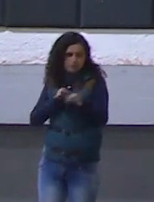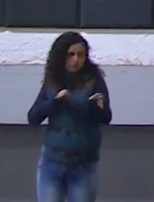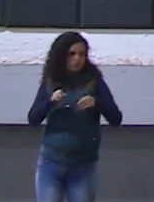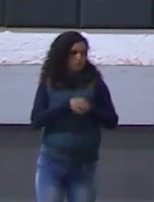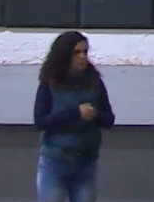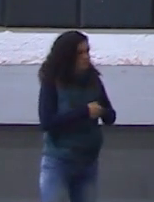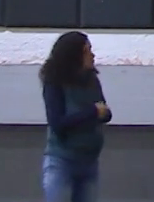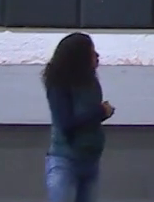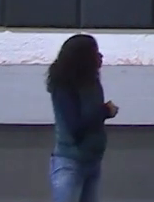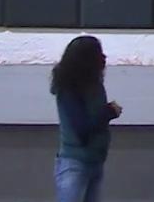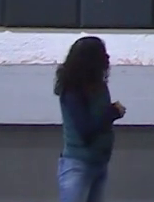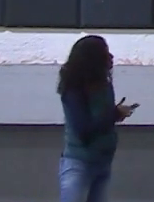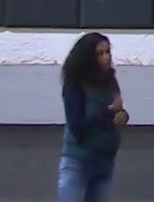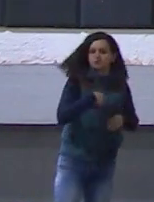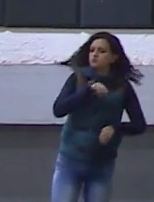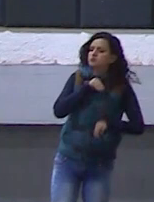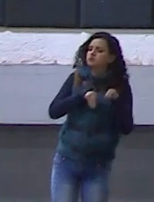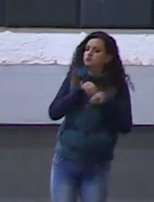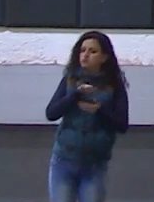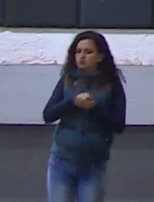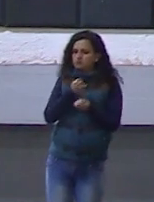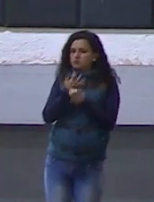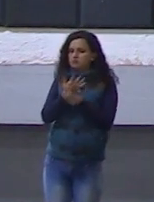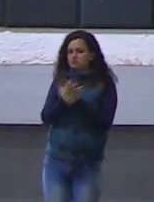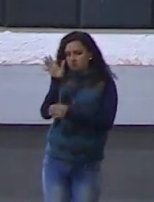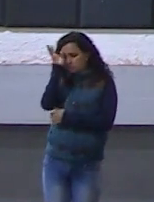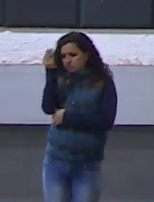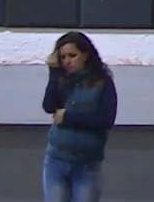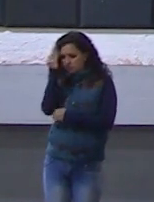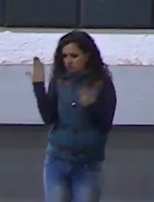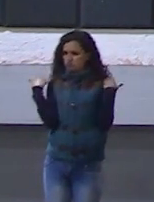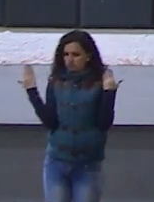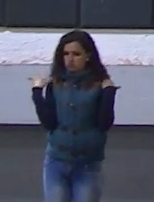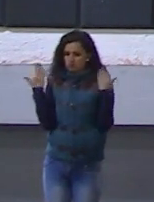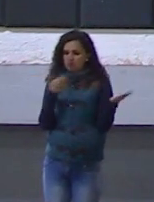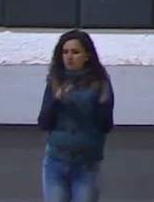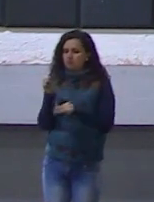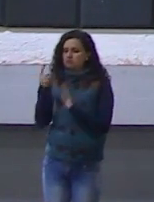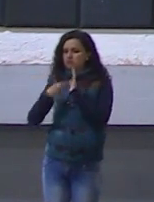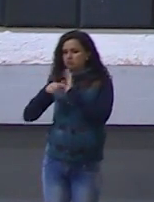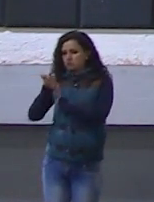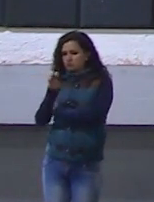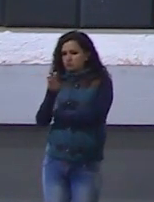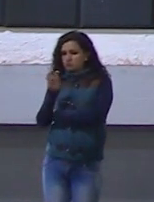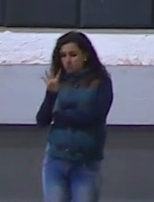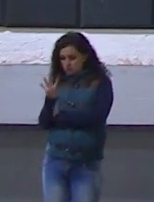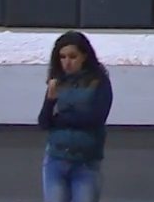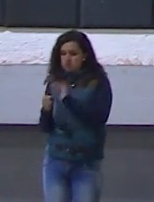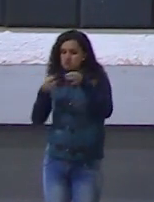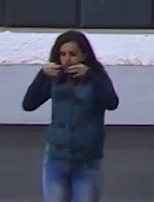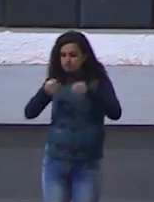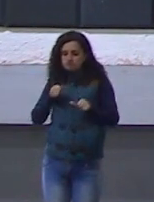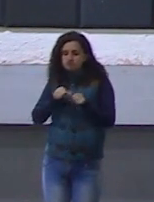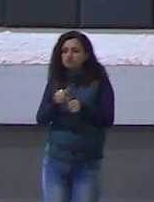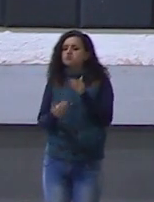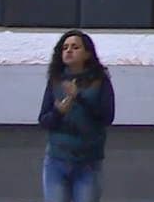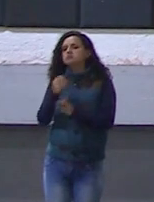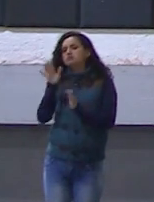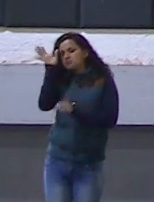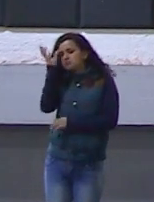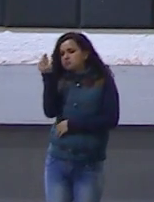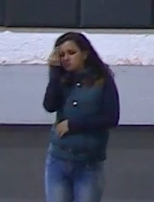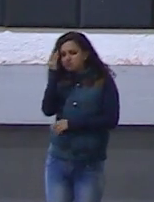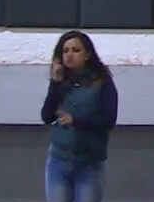propuso una reconstrucción de la estructura disciplinar de la educación física el plan del 84 se estabilizaron unas disciplinas que fueron